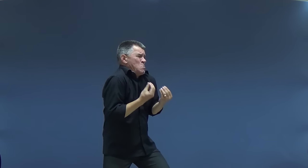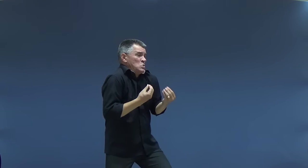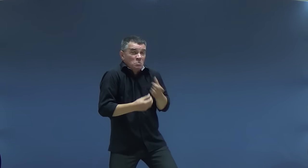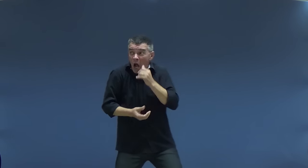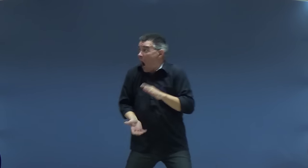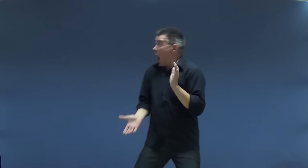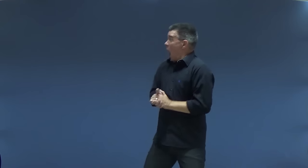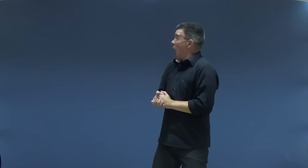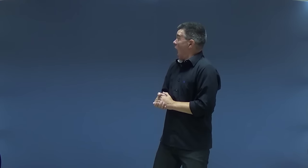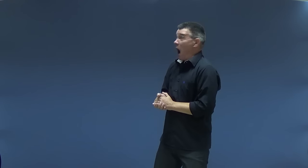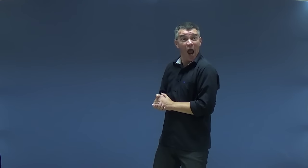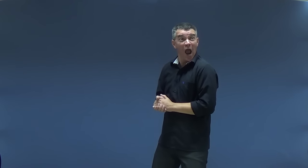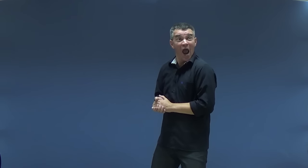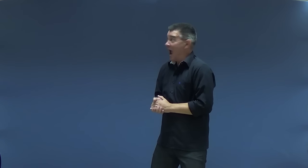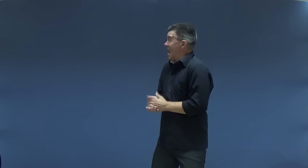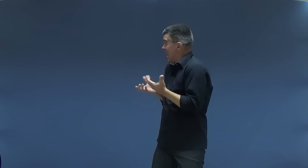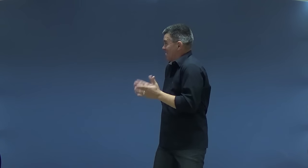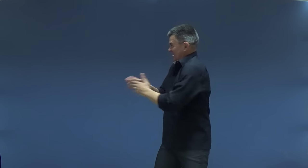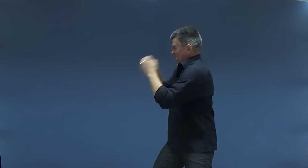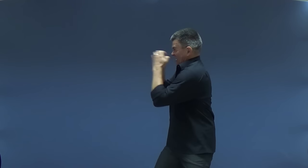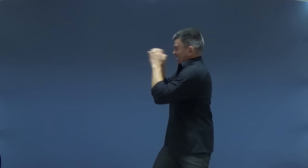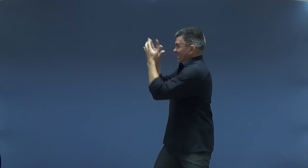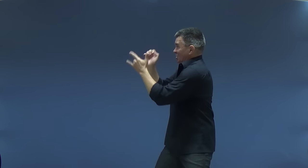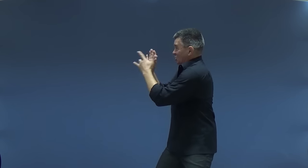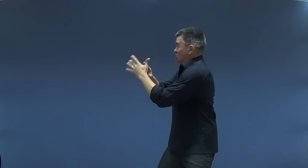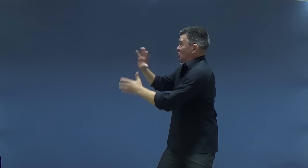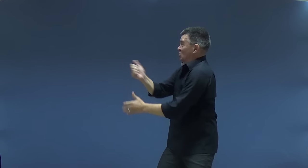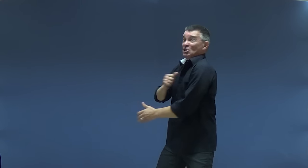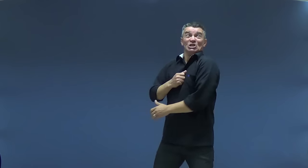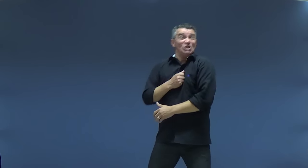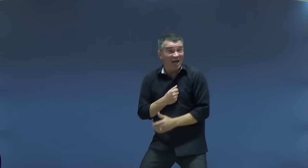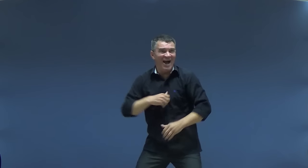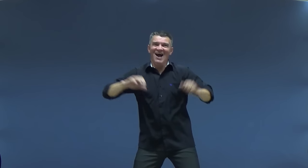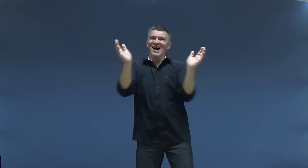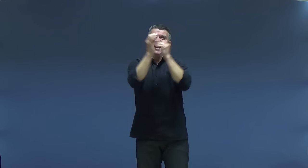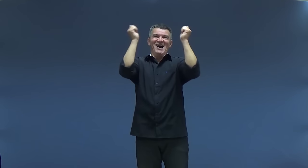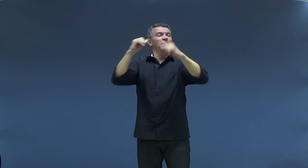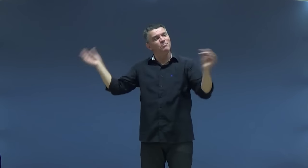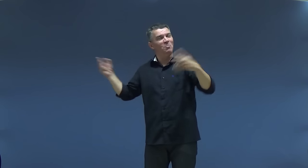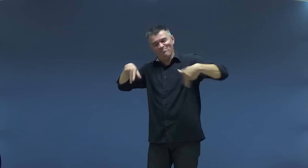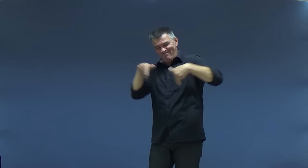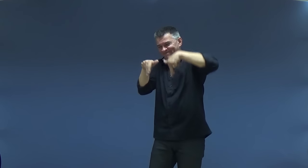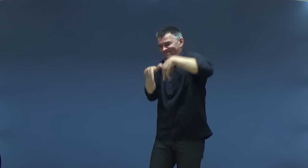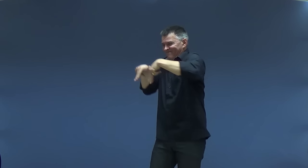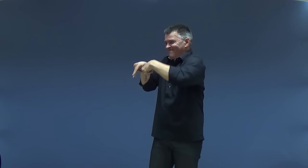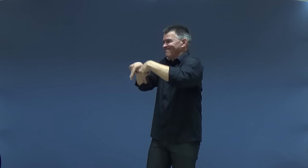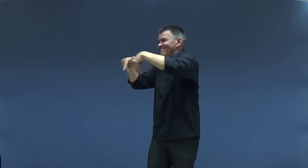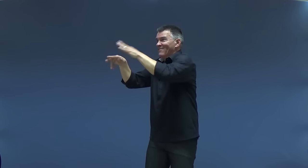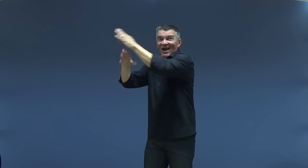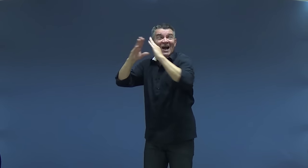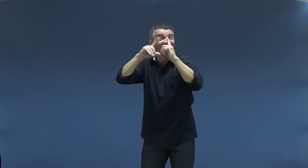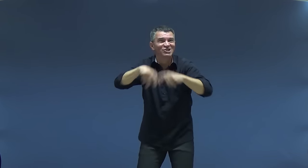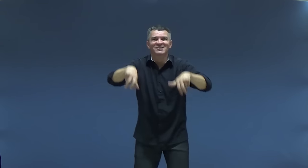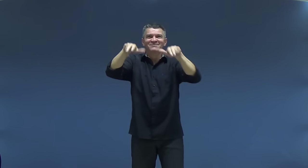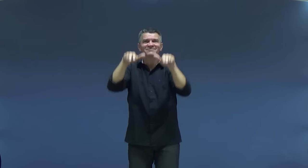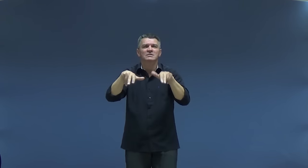eu quero mudar de vida, como é que eu faço? Ah, é? Aí comecei a evangelizar, comecei com Jesus e começou a caminhar junto com ela, ia